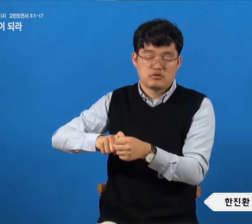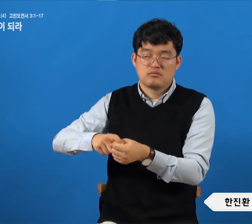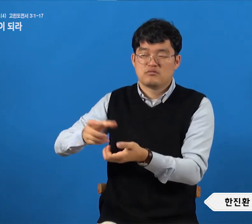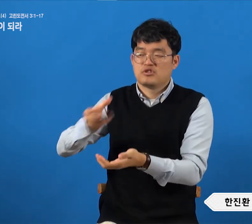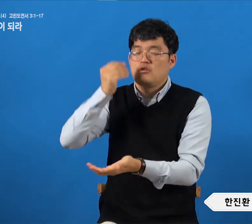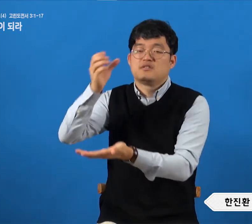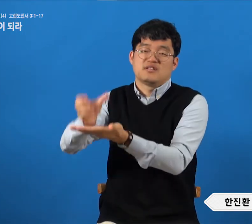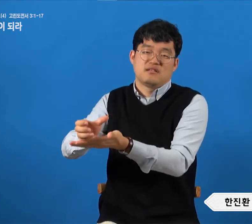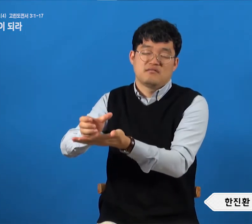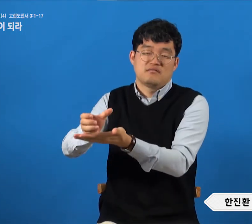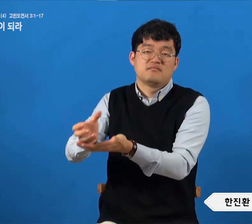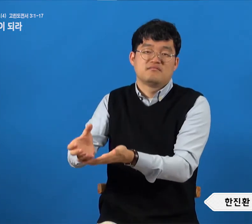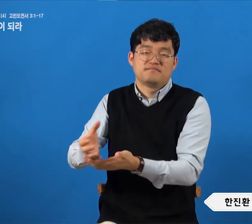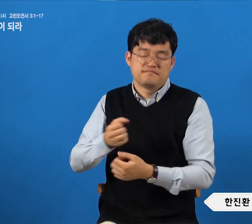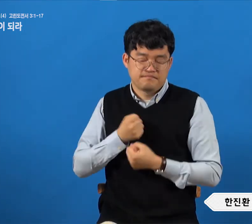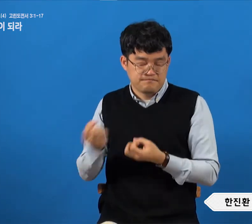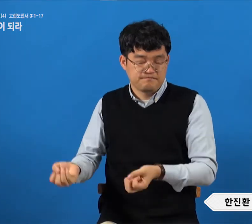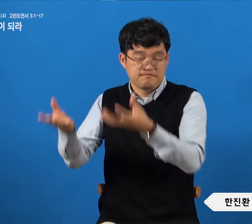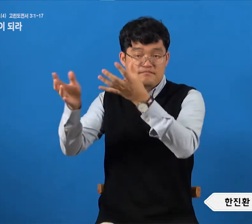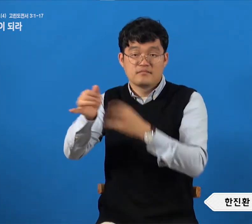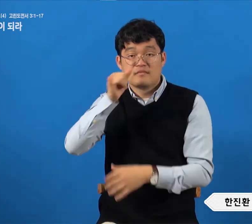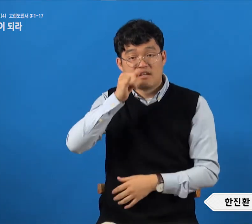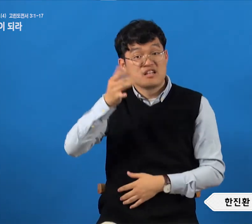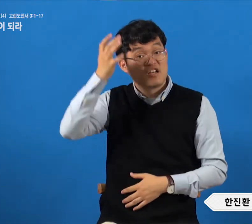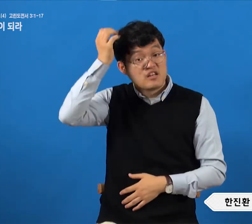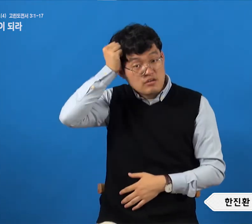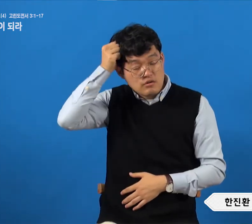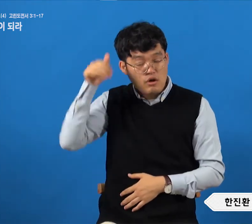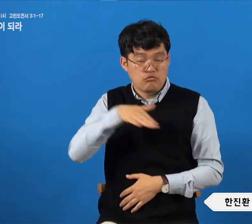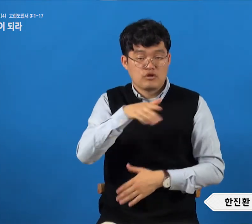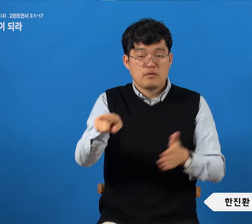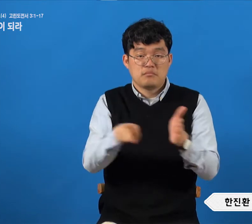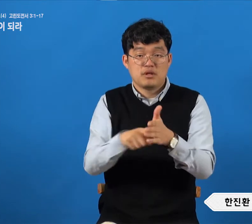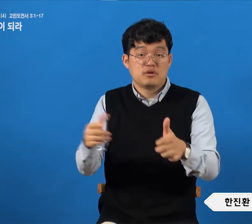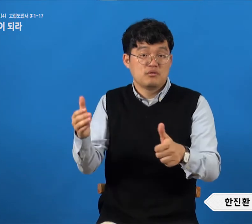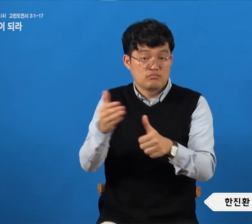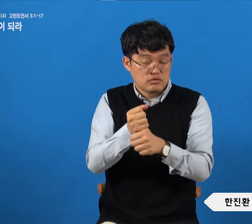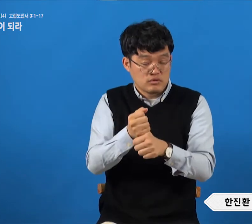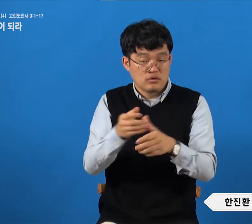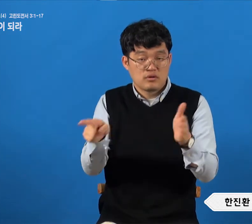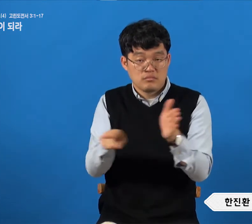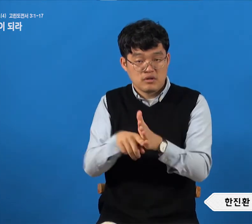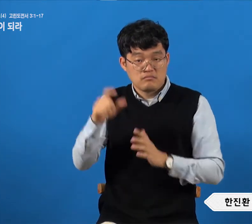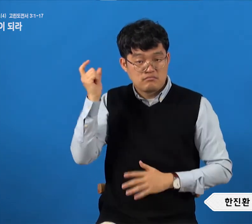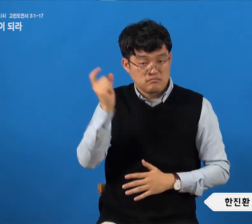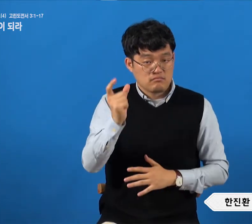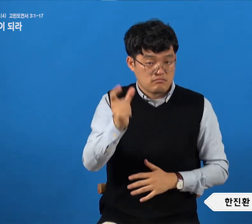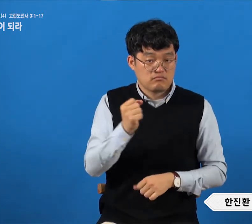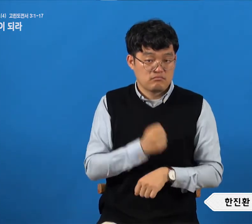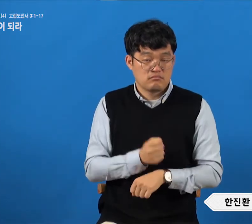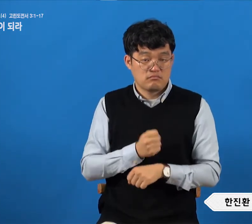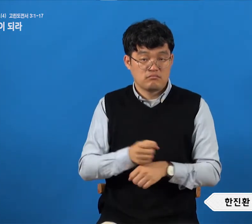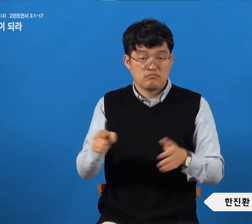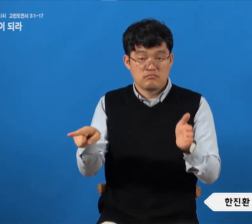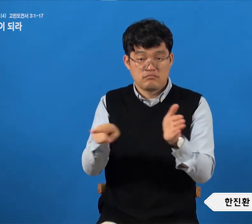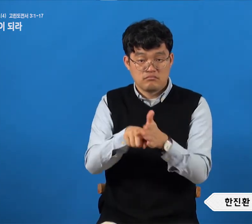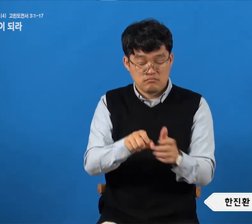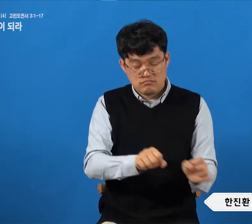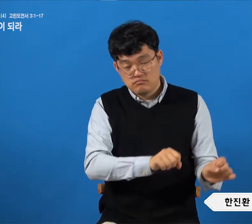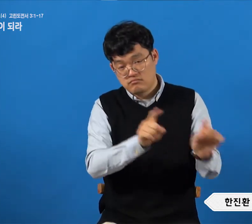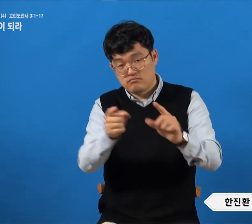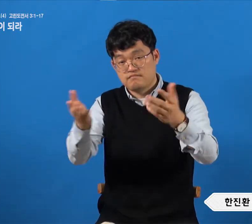의식입니다. 그 기억이 우리 믿음을 붙들어주고 우리 믿음을 일으켜 세워줍니다.